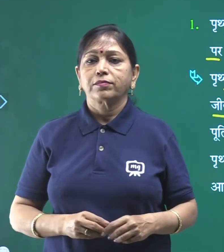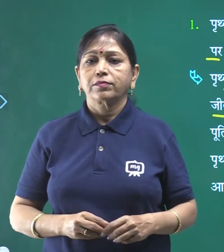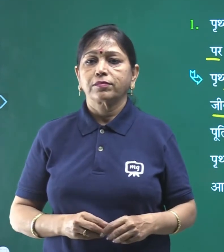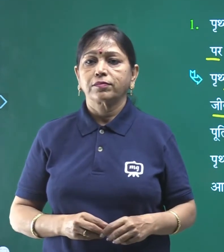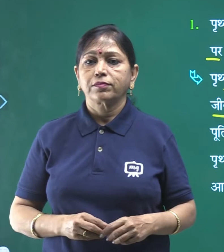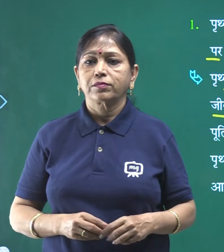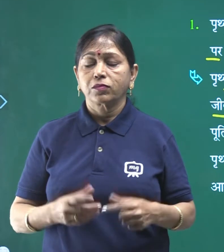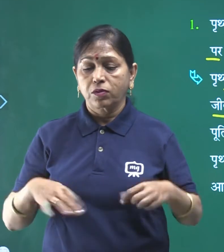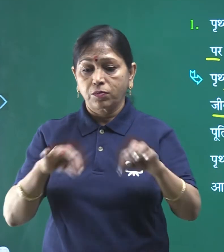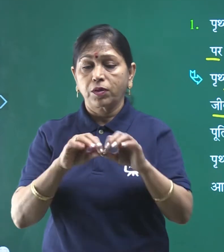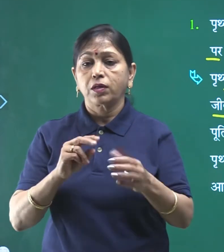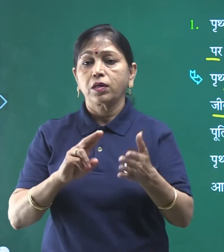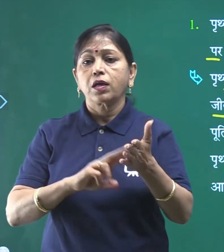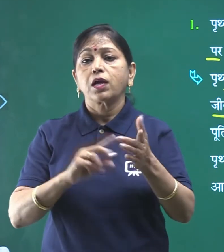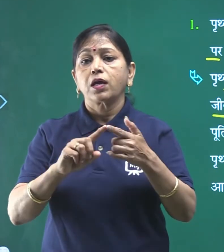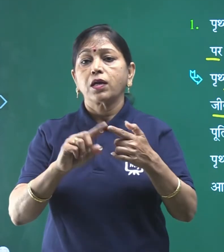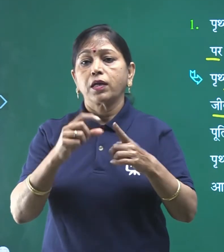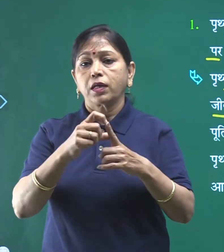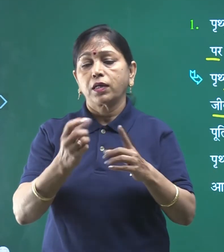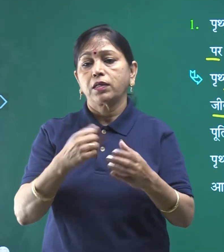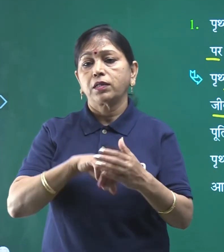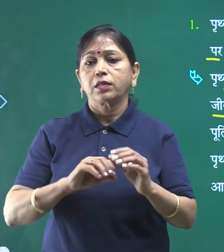को मौज सकता हूं कि अ